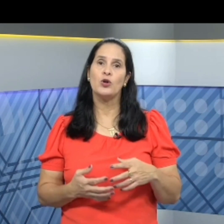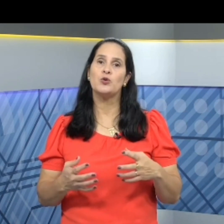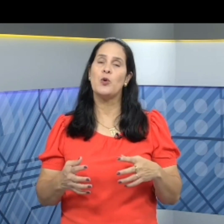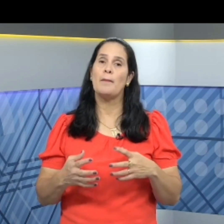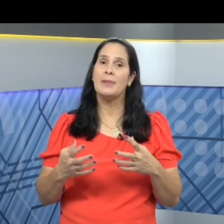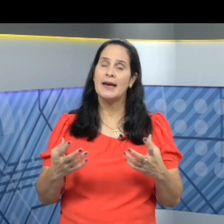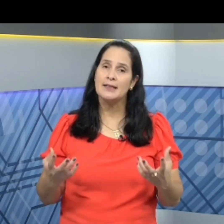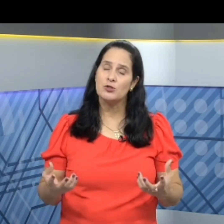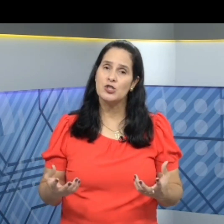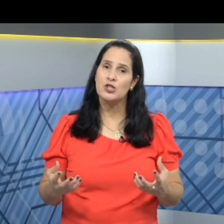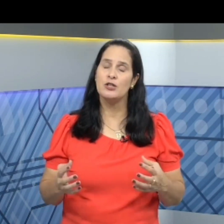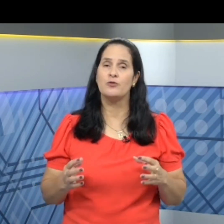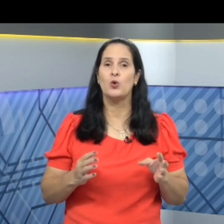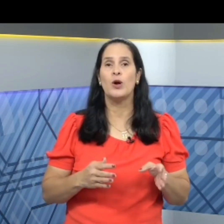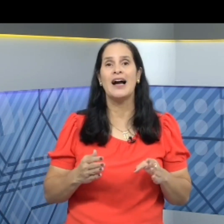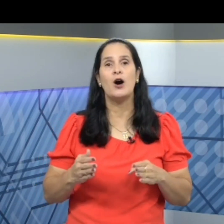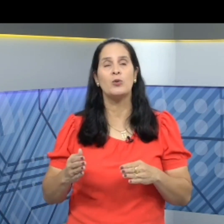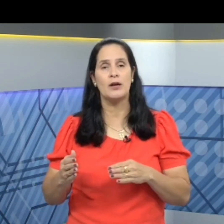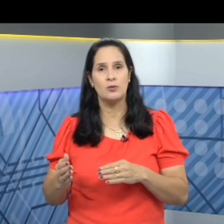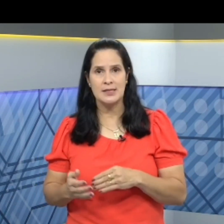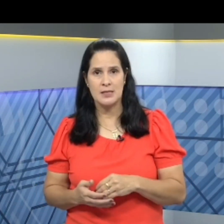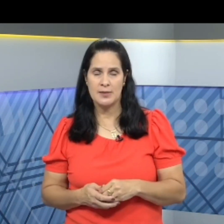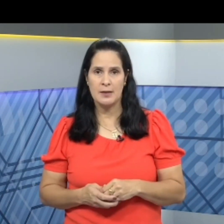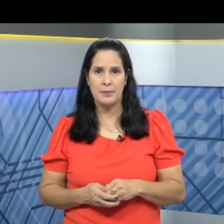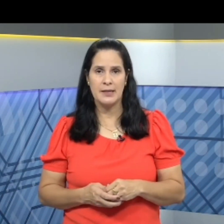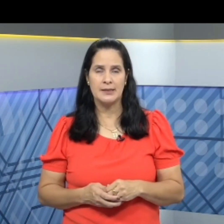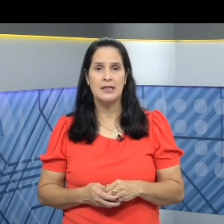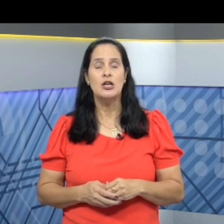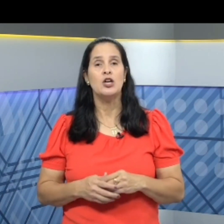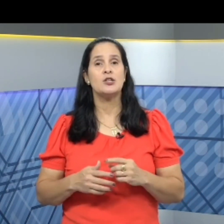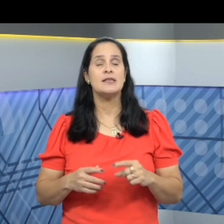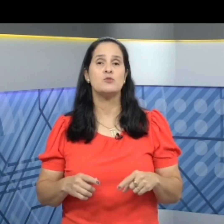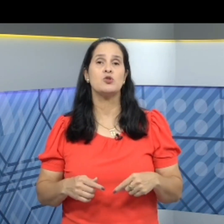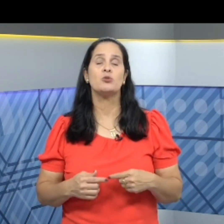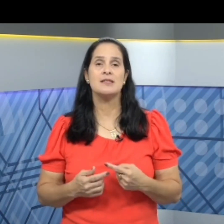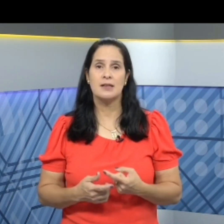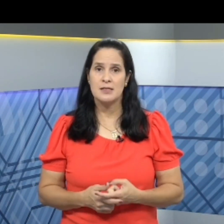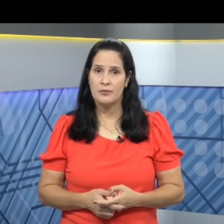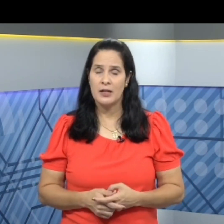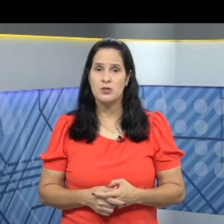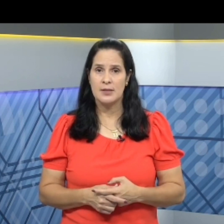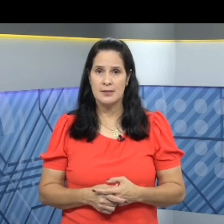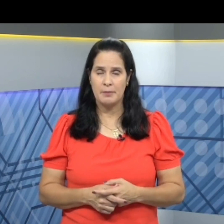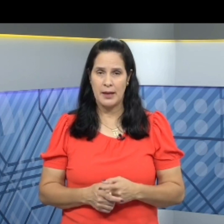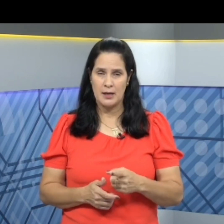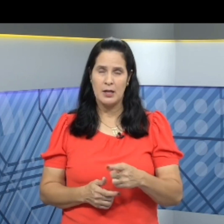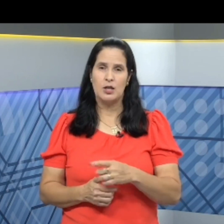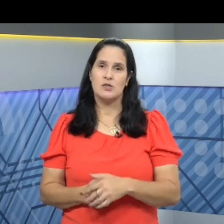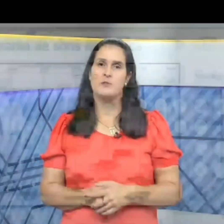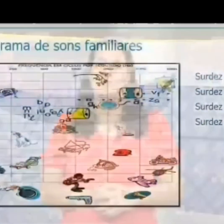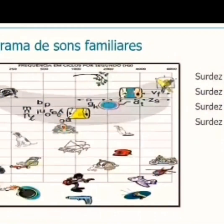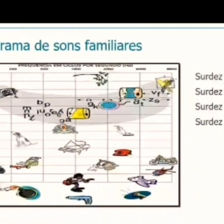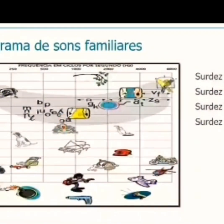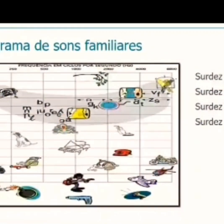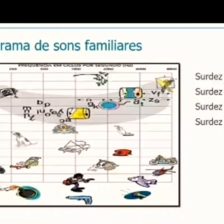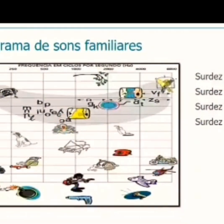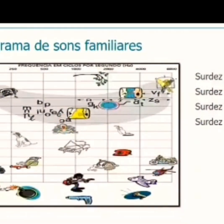com a perda auditiva, o local que aconteceu essa perda, nós temos outras classificações também. Nós vamos falar agora